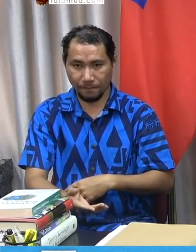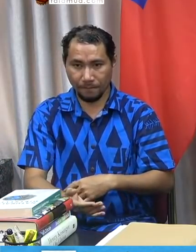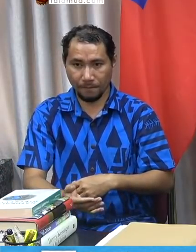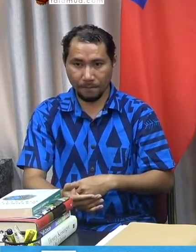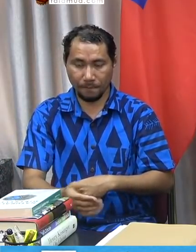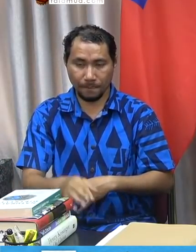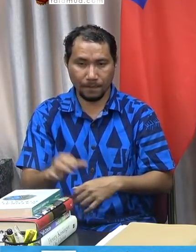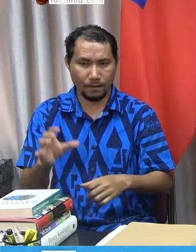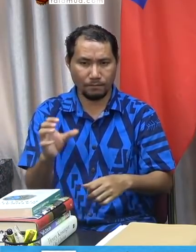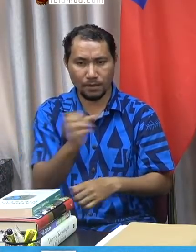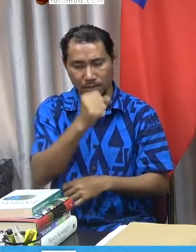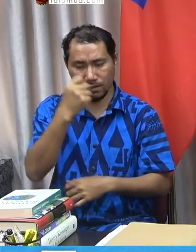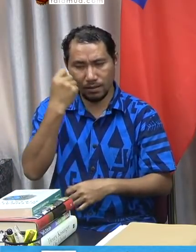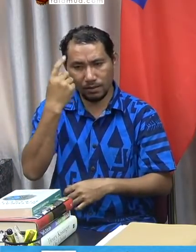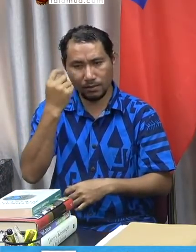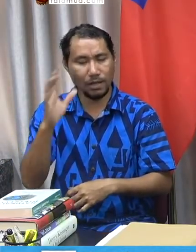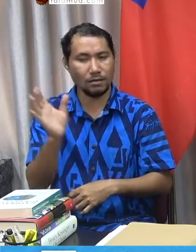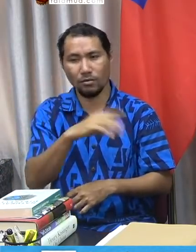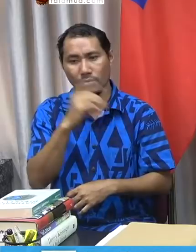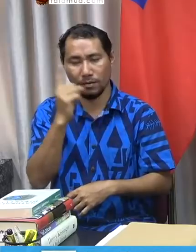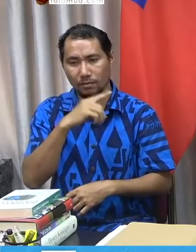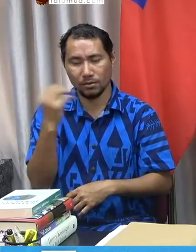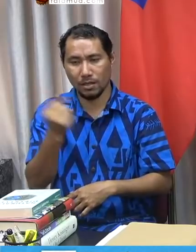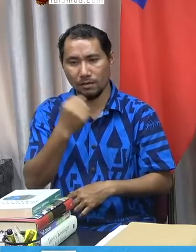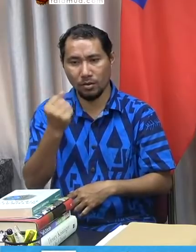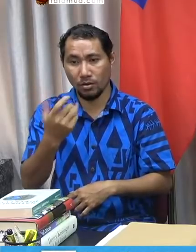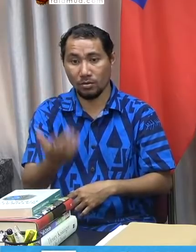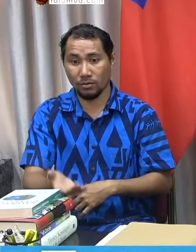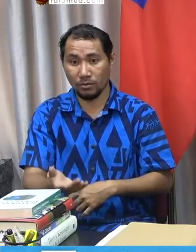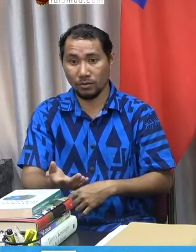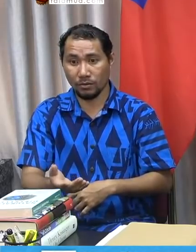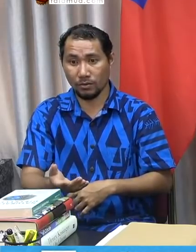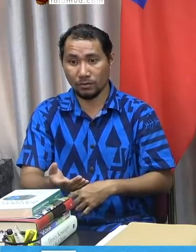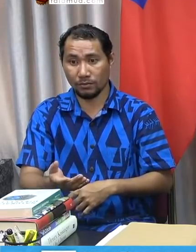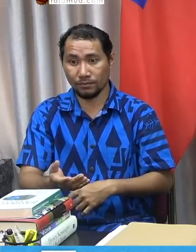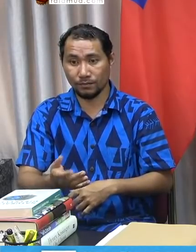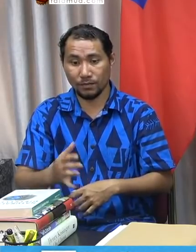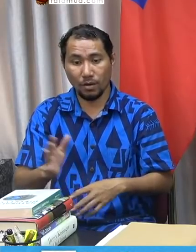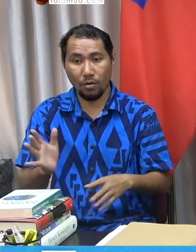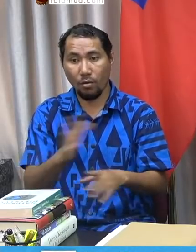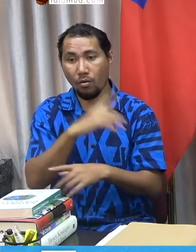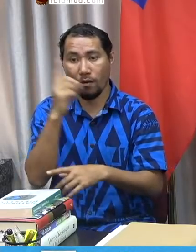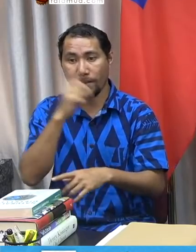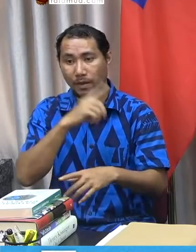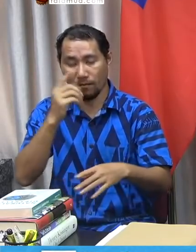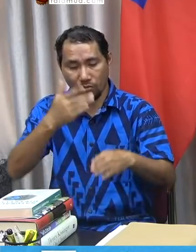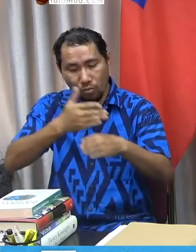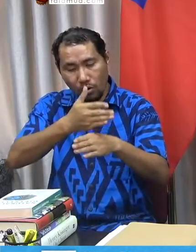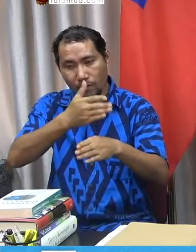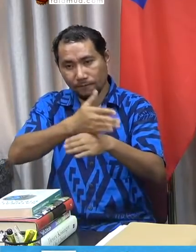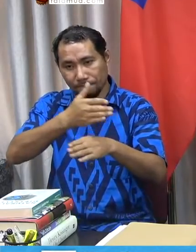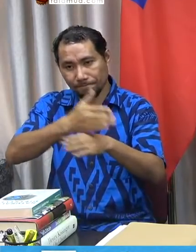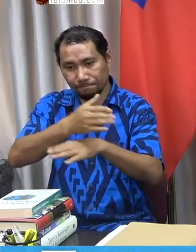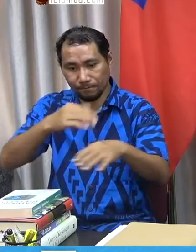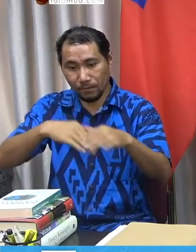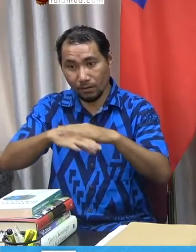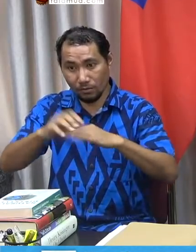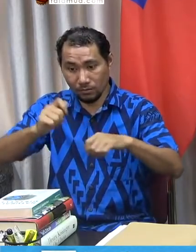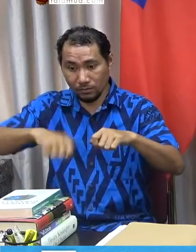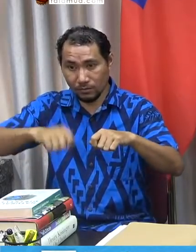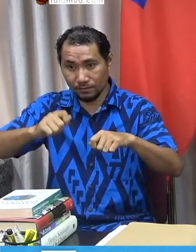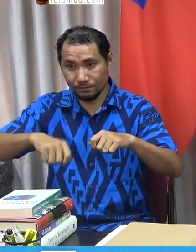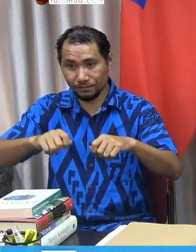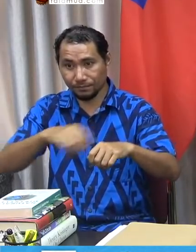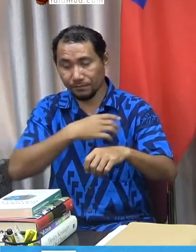tātou atunu. O le pulenga o le au whainga luenga ma vaenga uma e whaanga